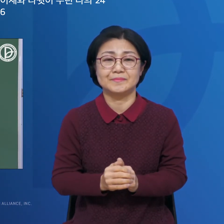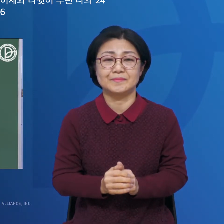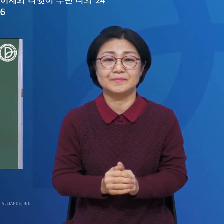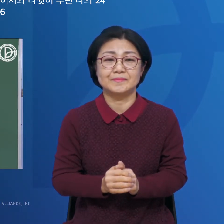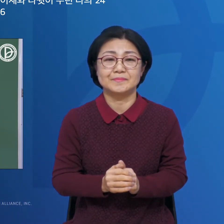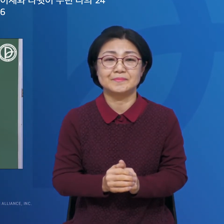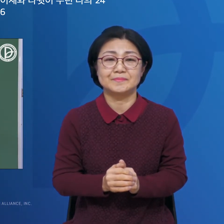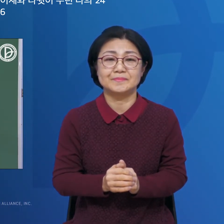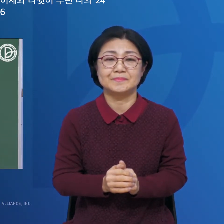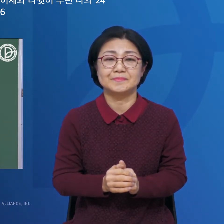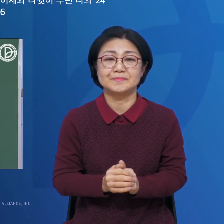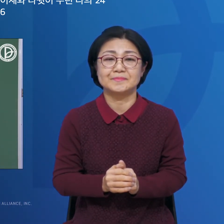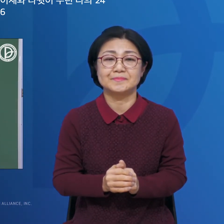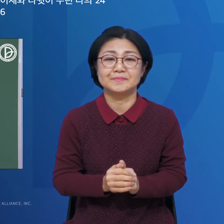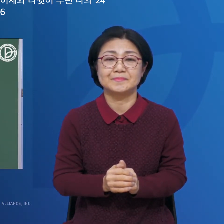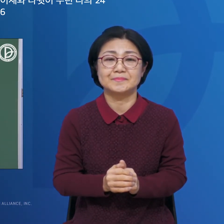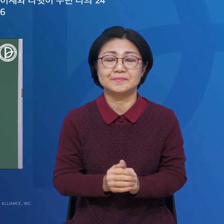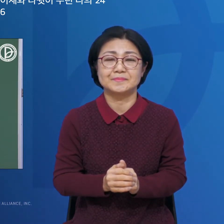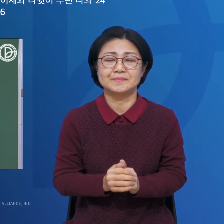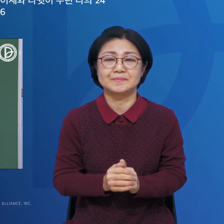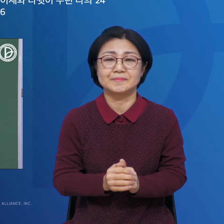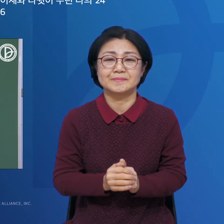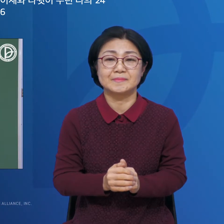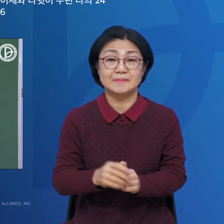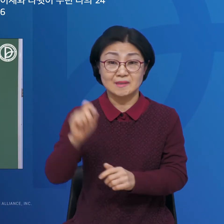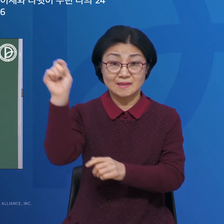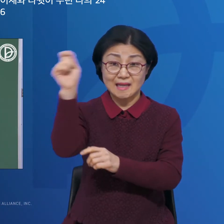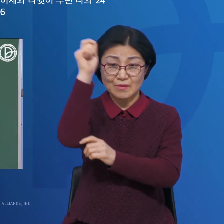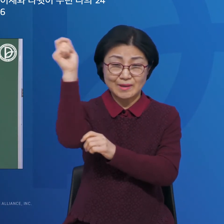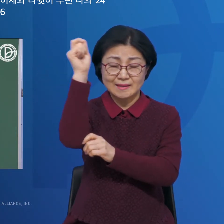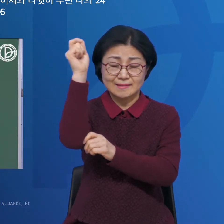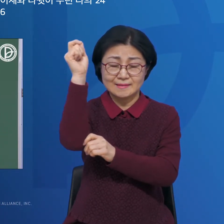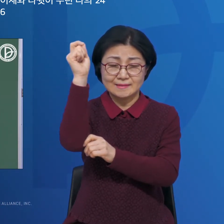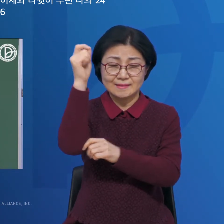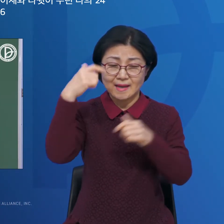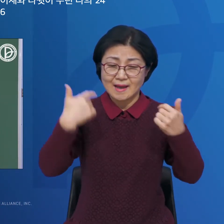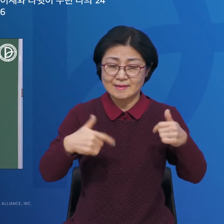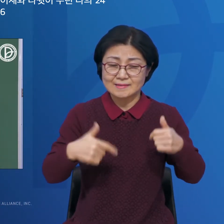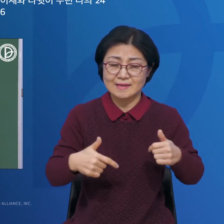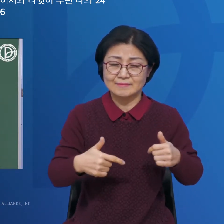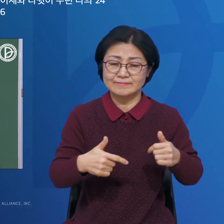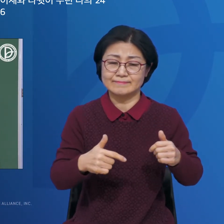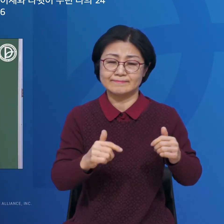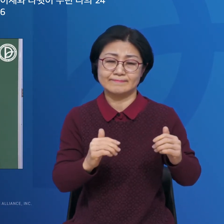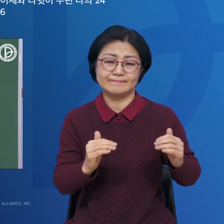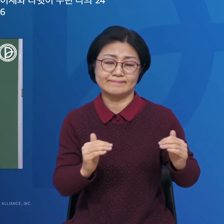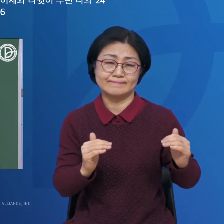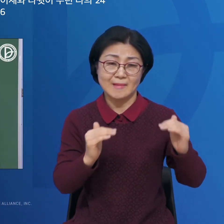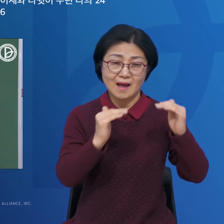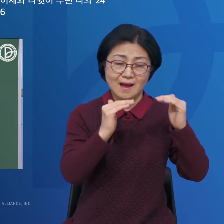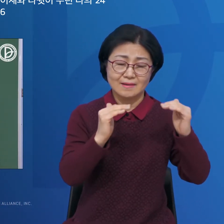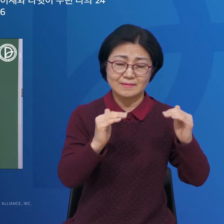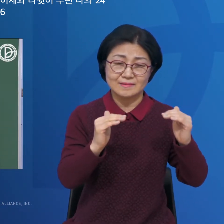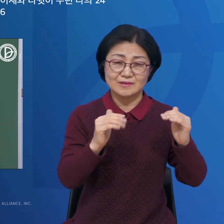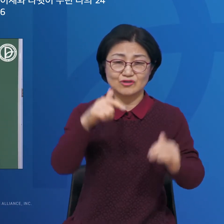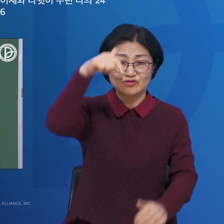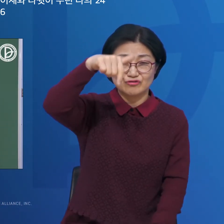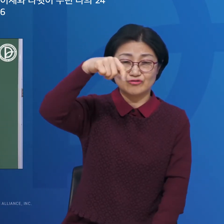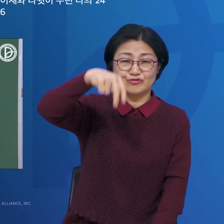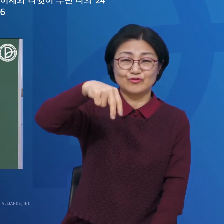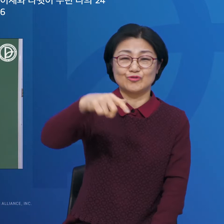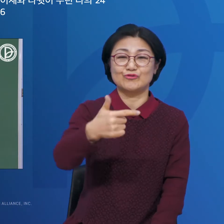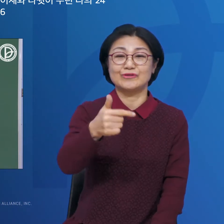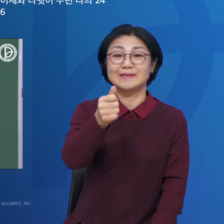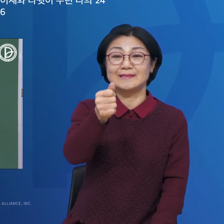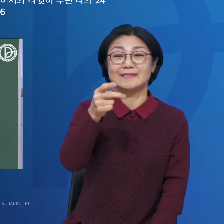말하면 다윗은 균형을 딱 키웠다 이 말이에요. We see that he had a very reasonable lifestyle. 시편 78편을 보면